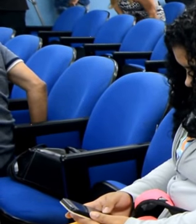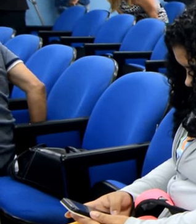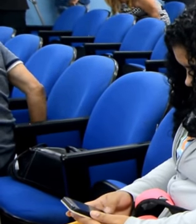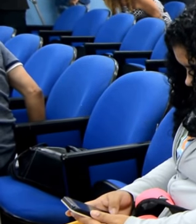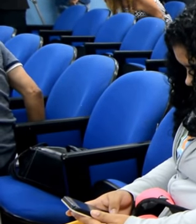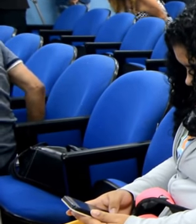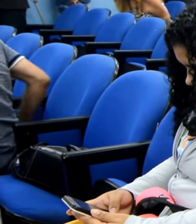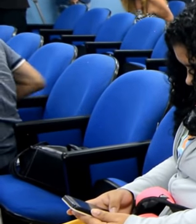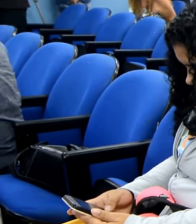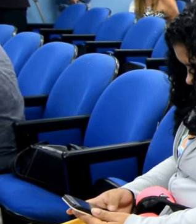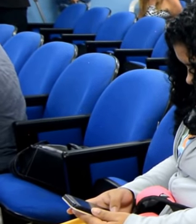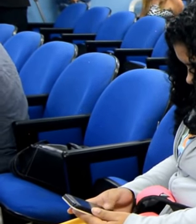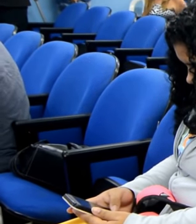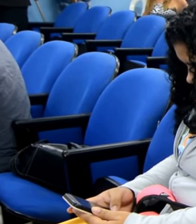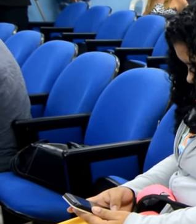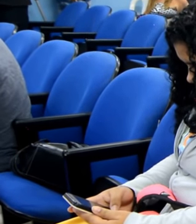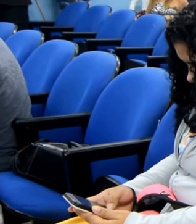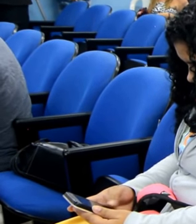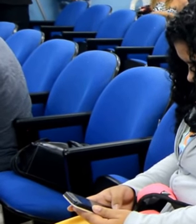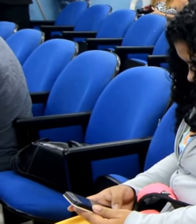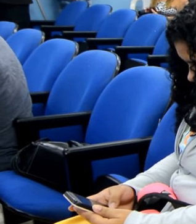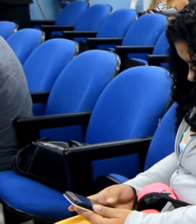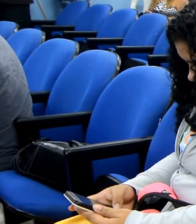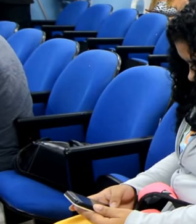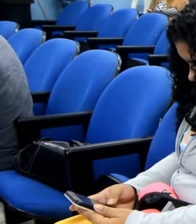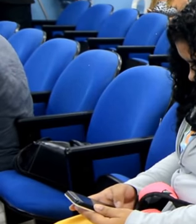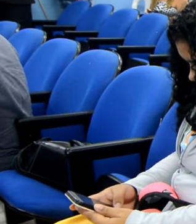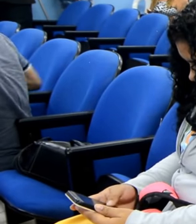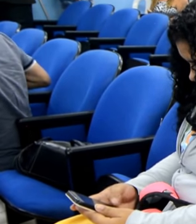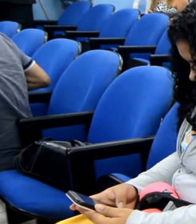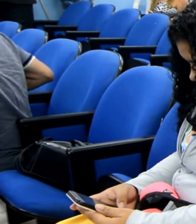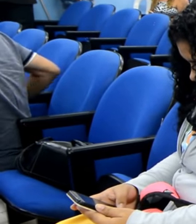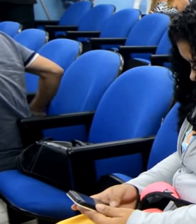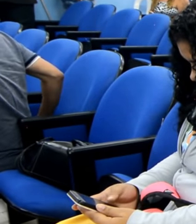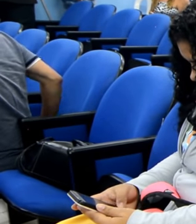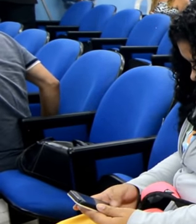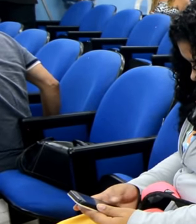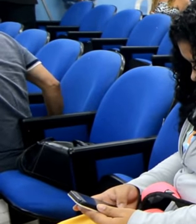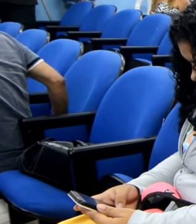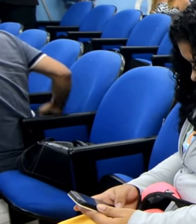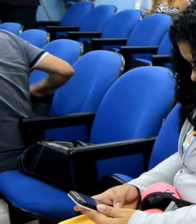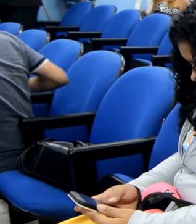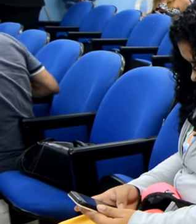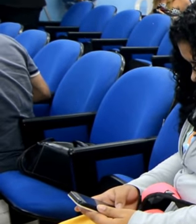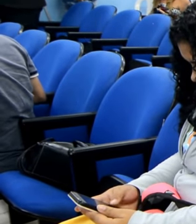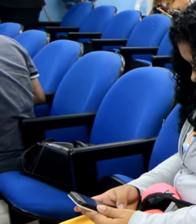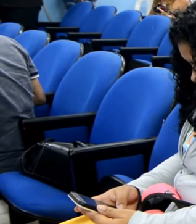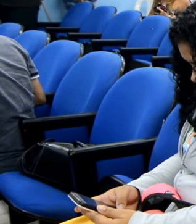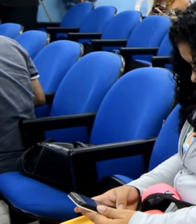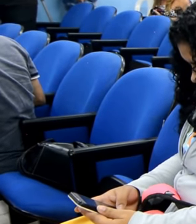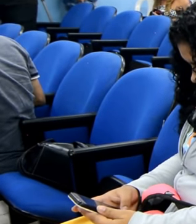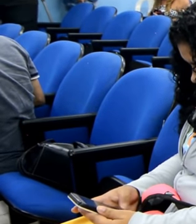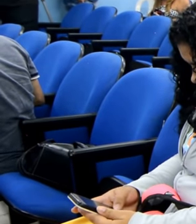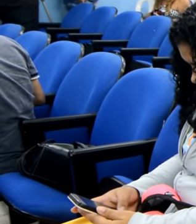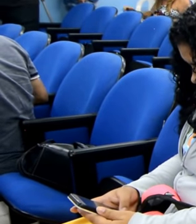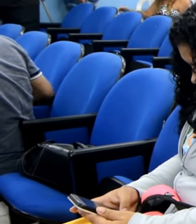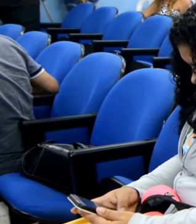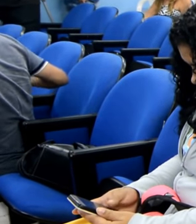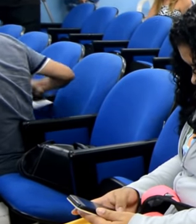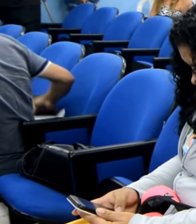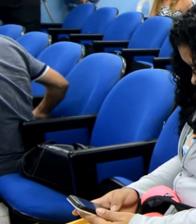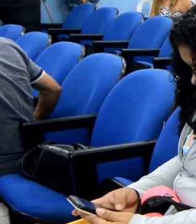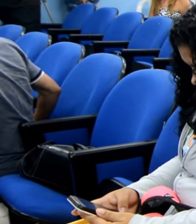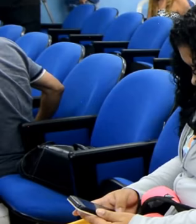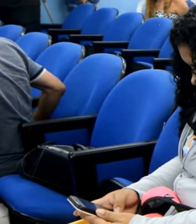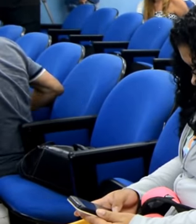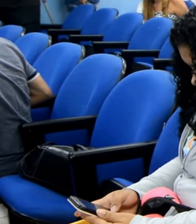No segundo distrito, nós temos muita riqueza, várias riquezas. E a classe cultural, ela